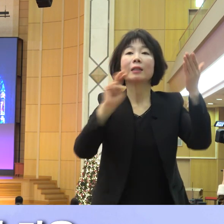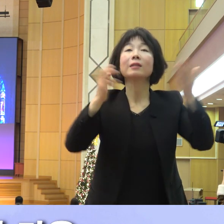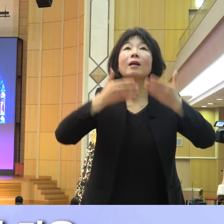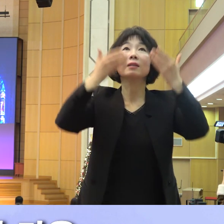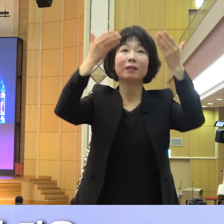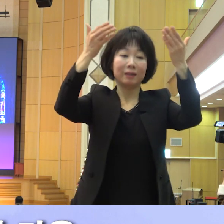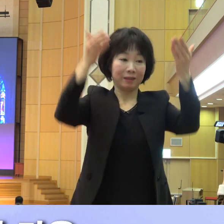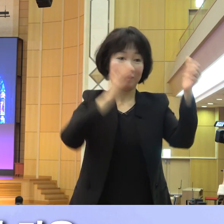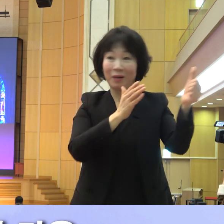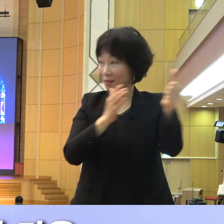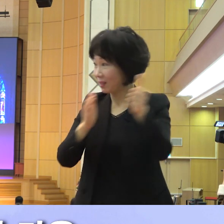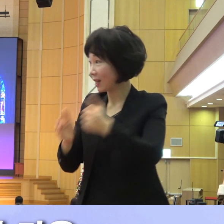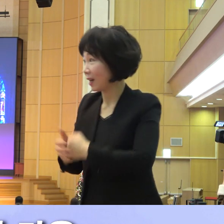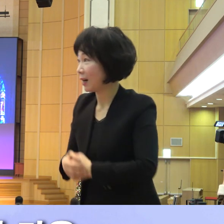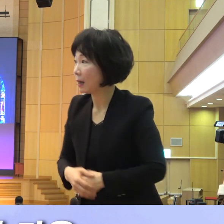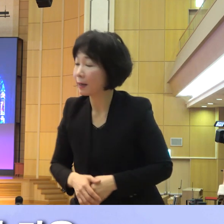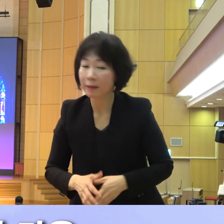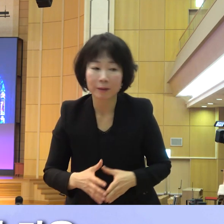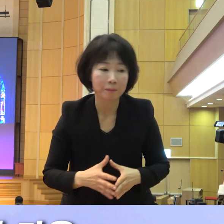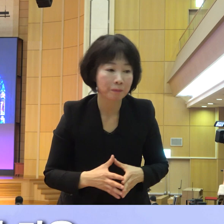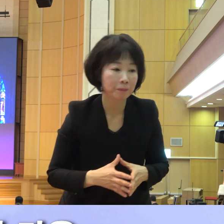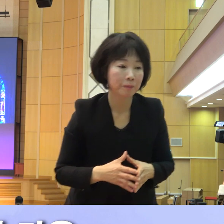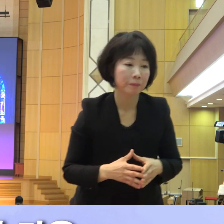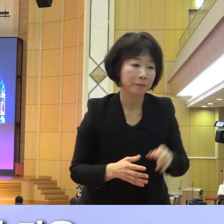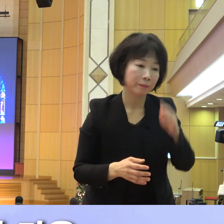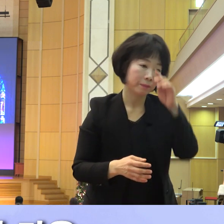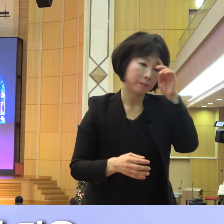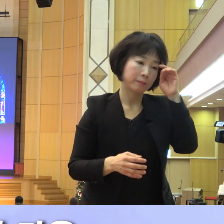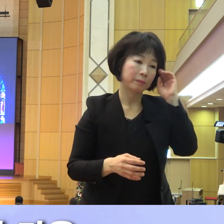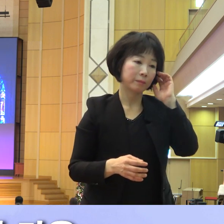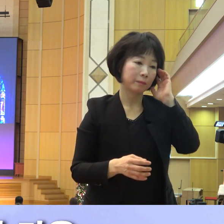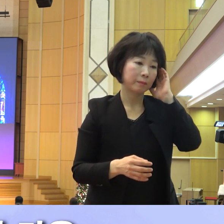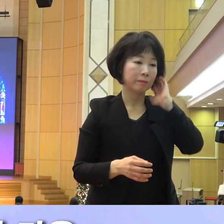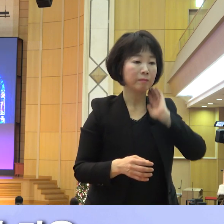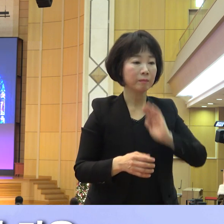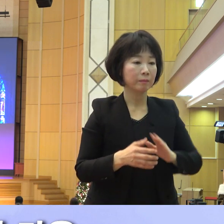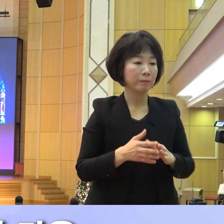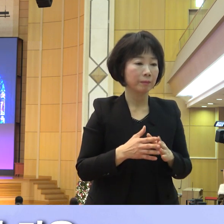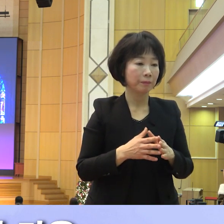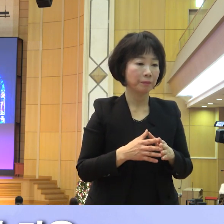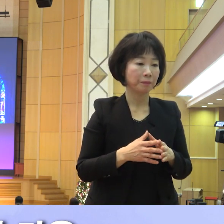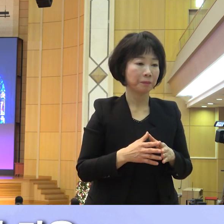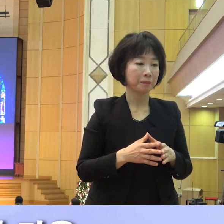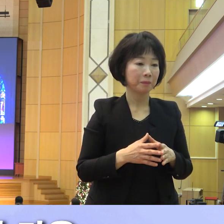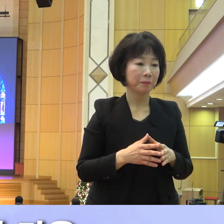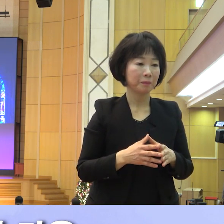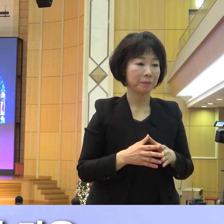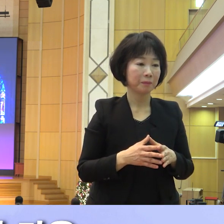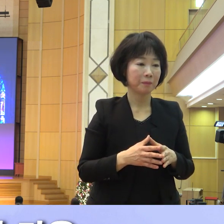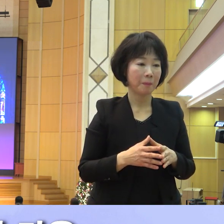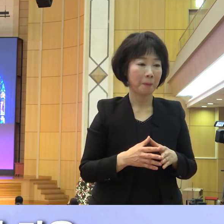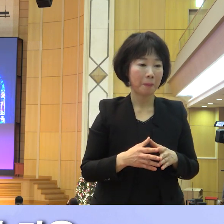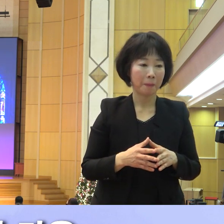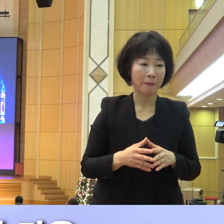찬양하기 위해서 오늘 설교를 좀 줄여서 빨리 끝났습니다. 제가 아까 시계를